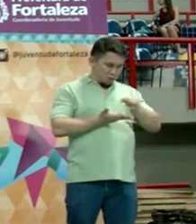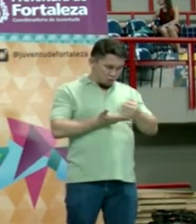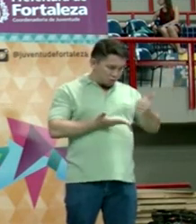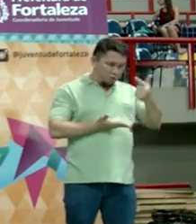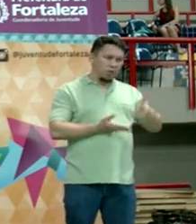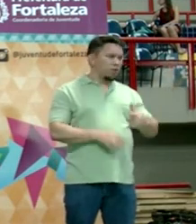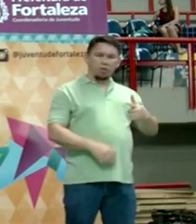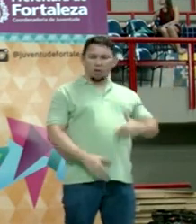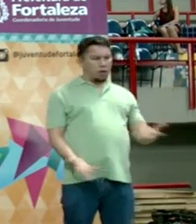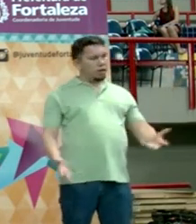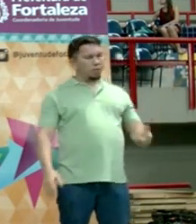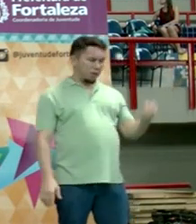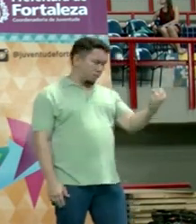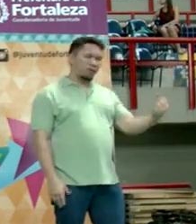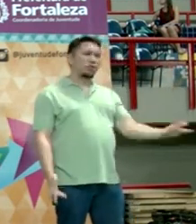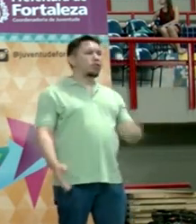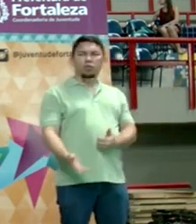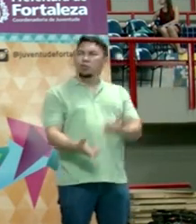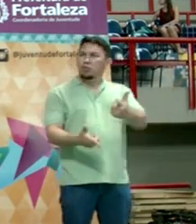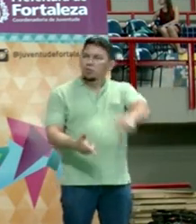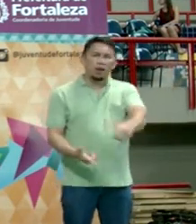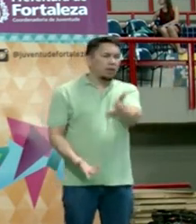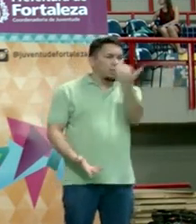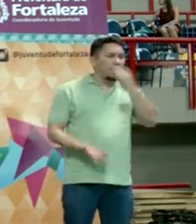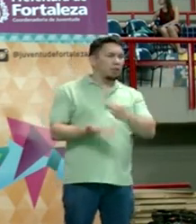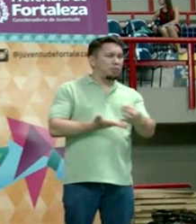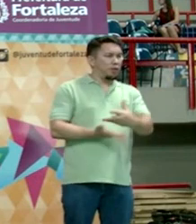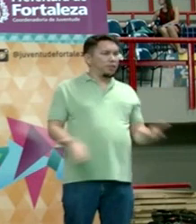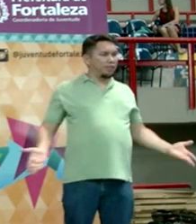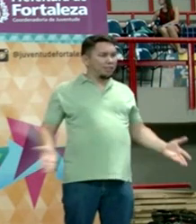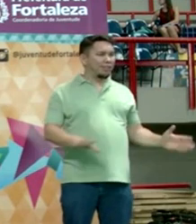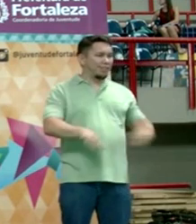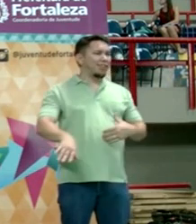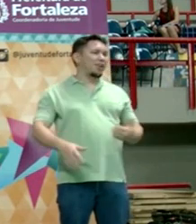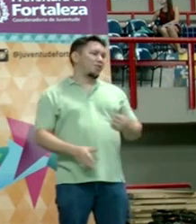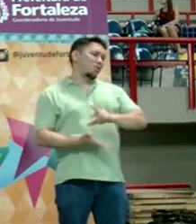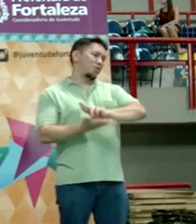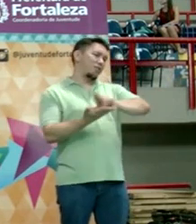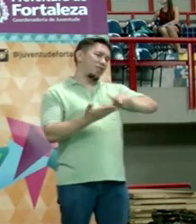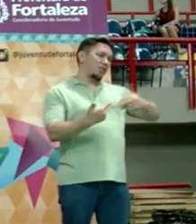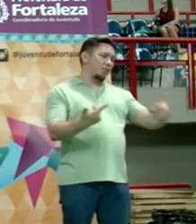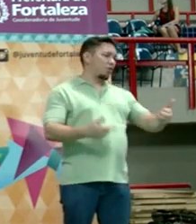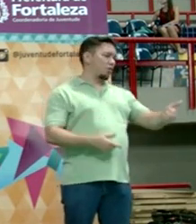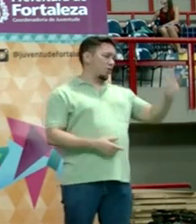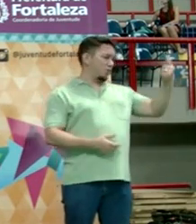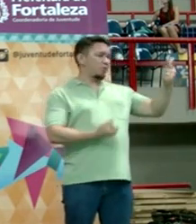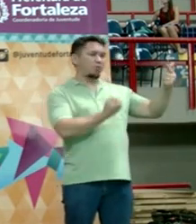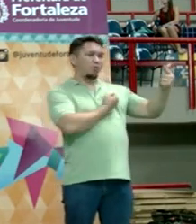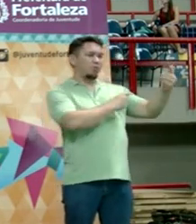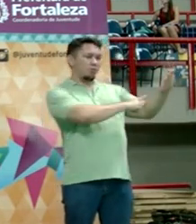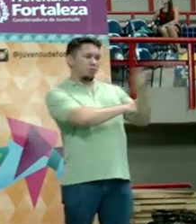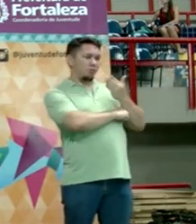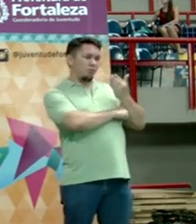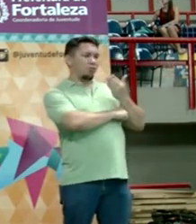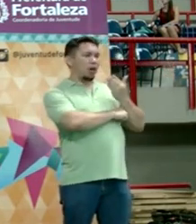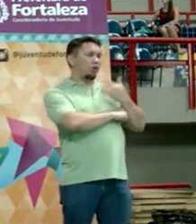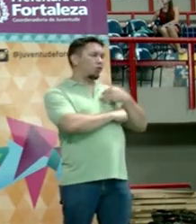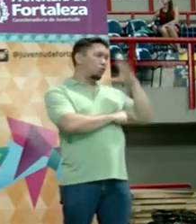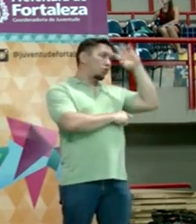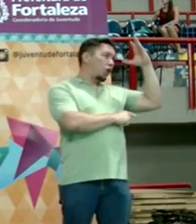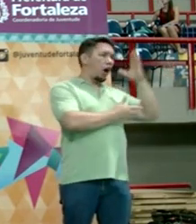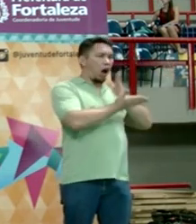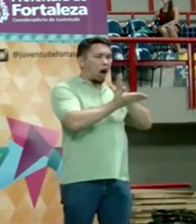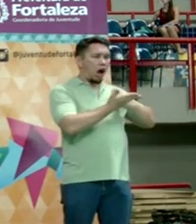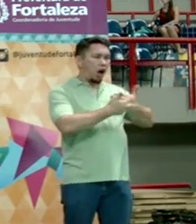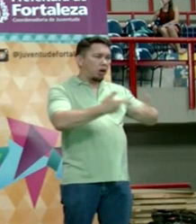número 12 ele é facilitador. Então tem uma série de coisas que nos remetem a essa ideia do